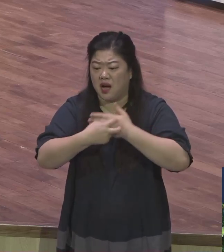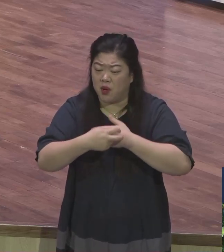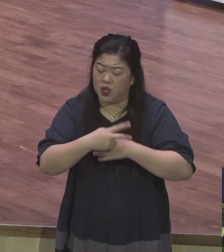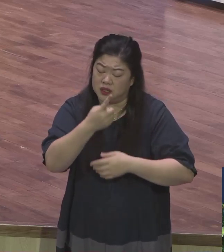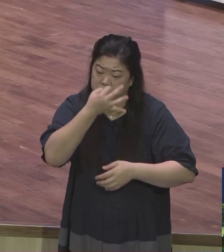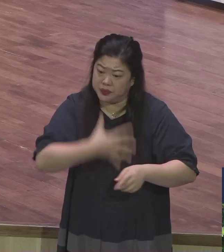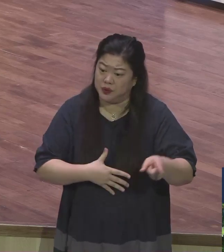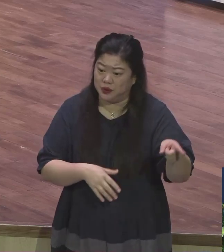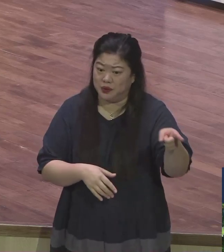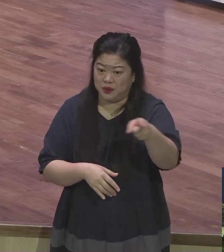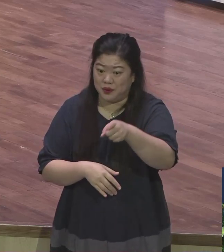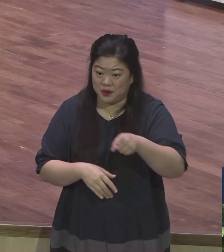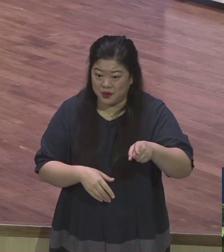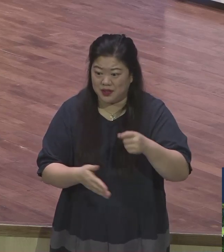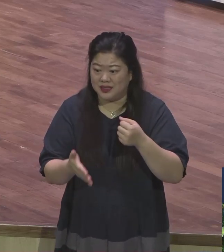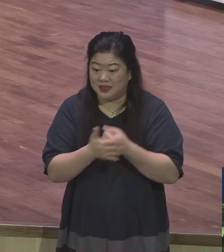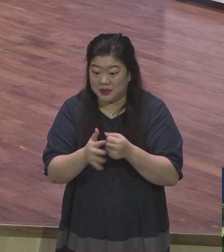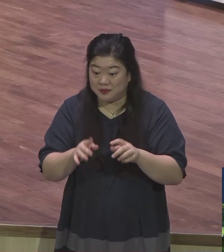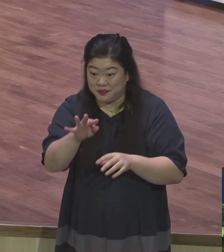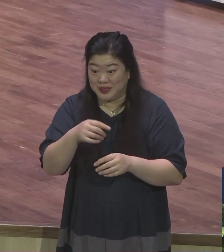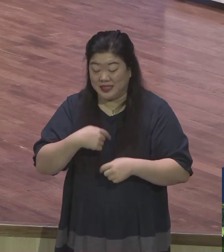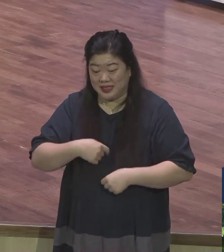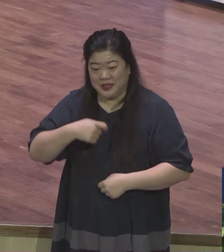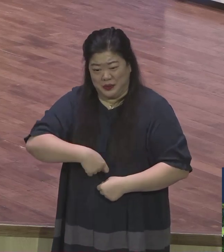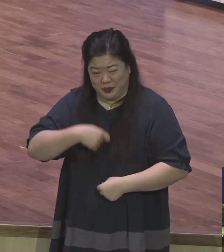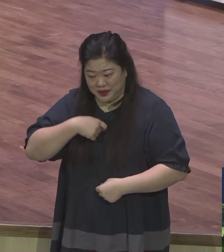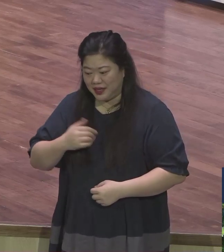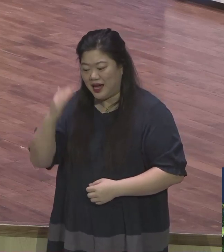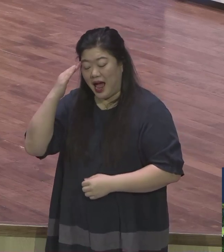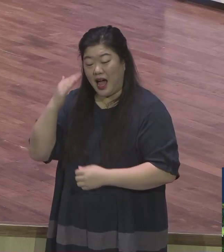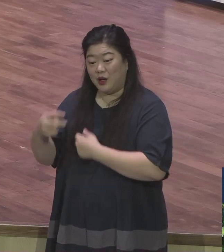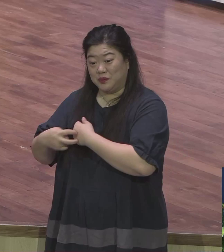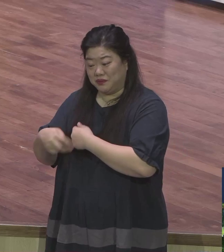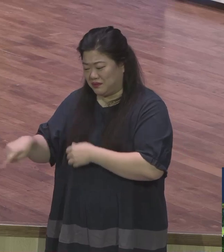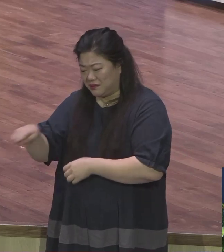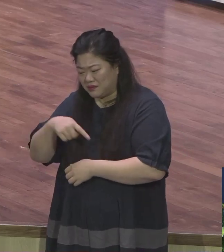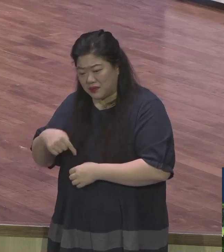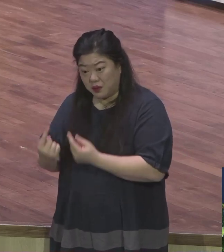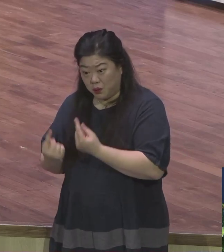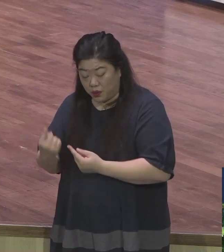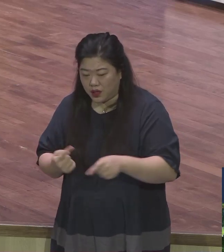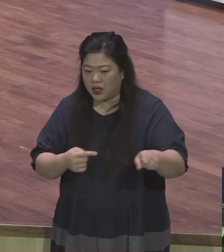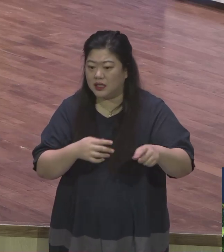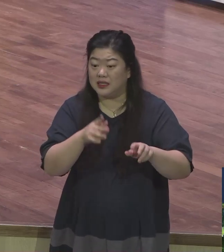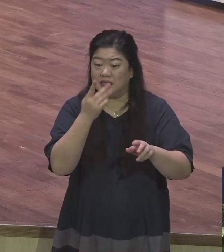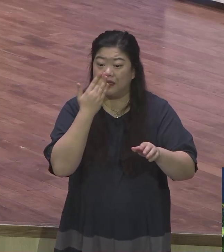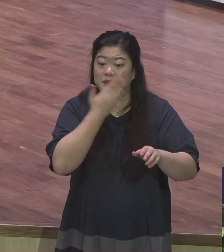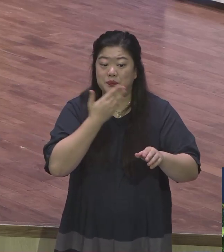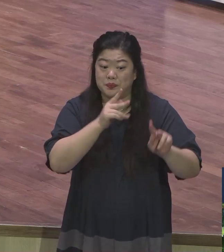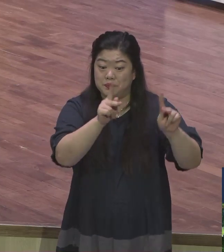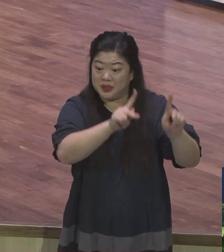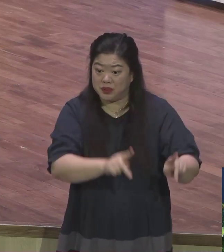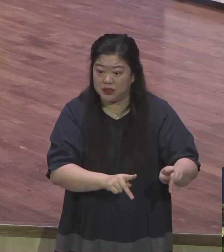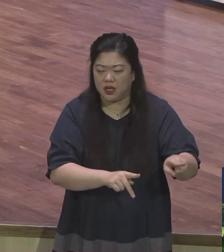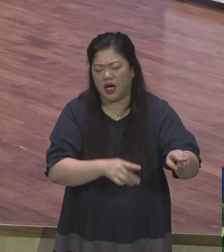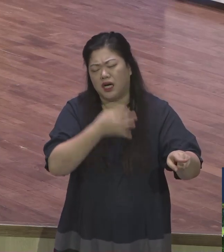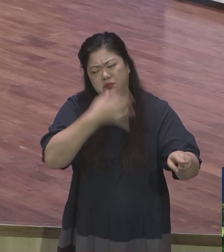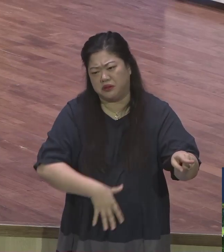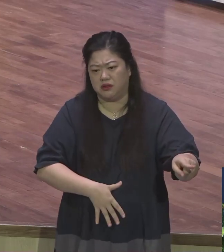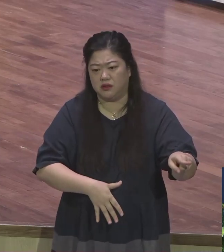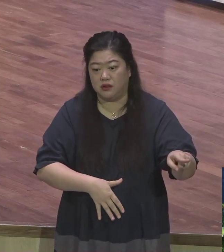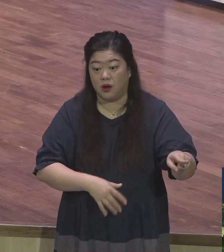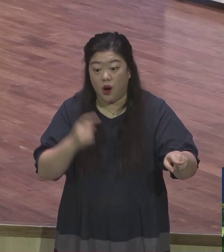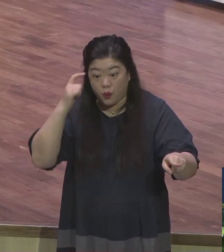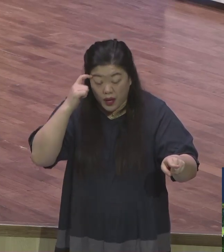이 팔라완 현장 필리핀 전역이 그렇지만은 물 위에 사는 사람들이 있어 물 위에.